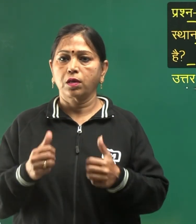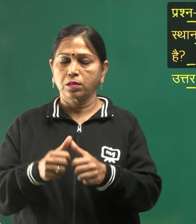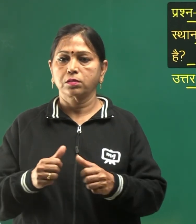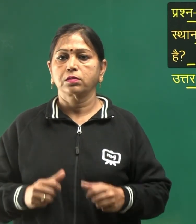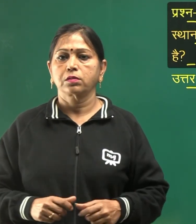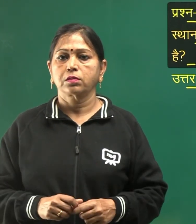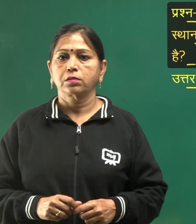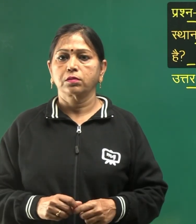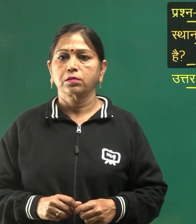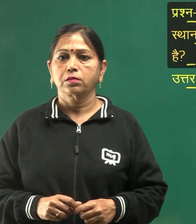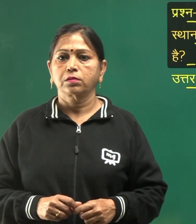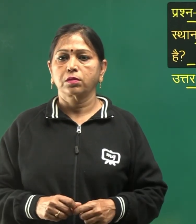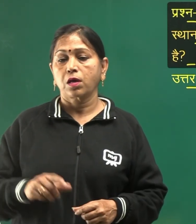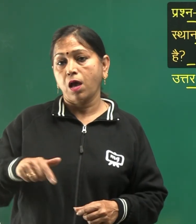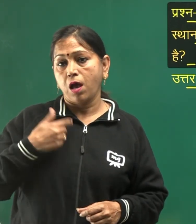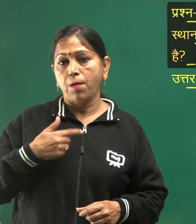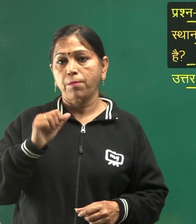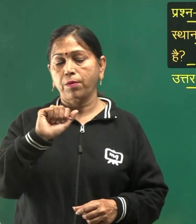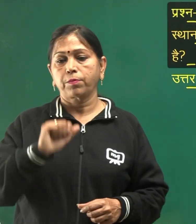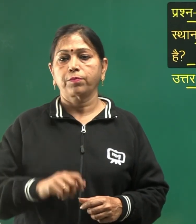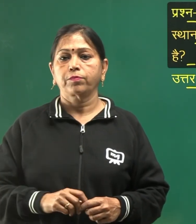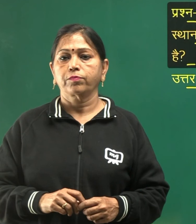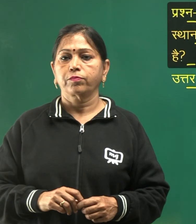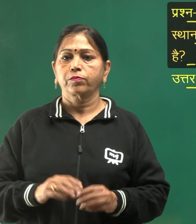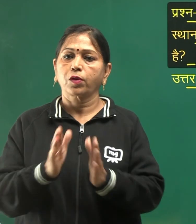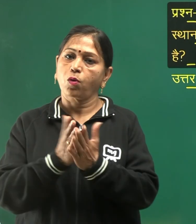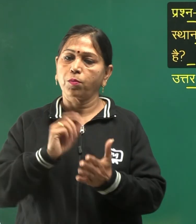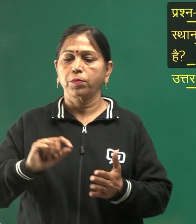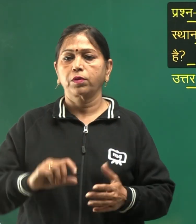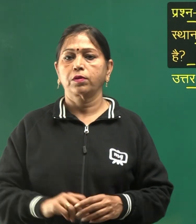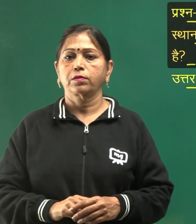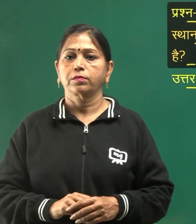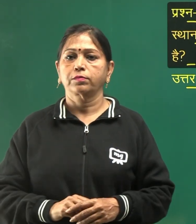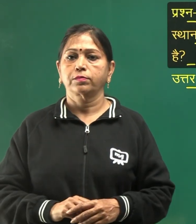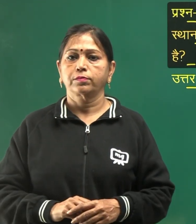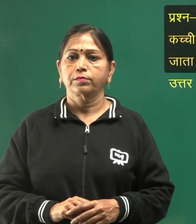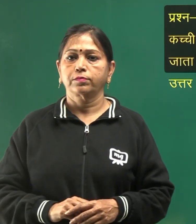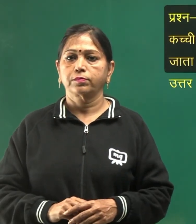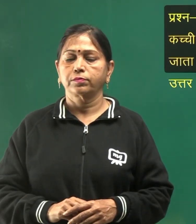उत्तर आप स्वयं नोटबुक में लिखेंगे।